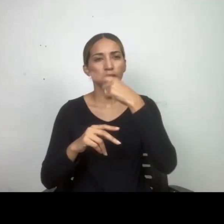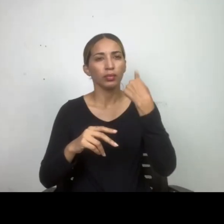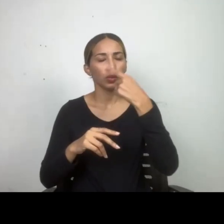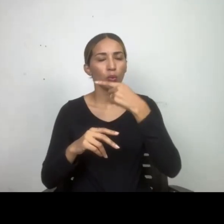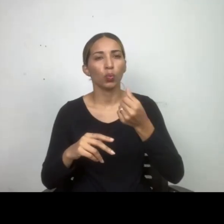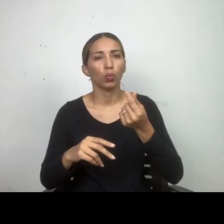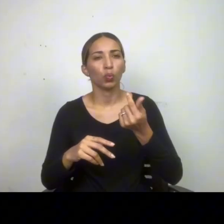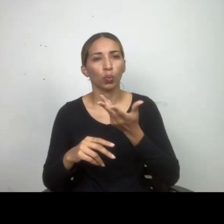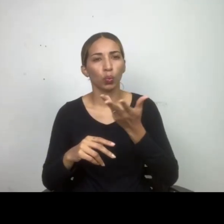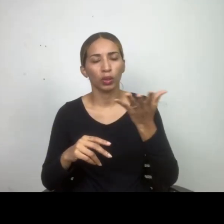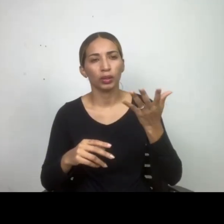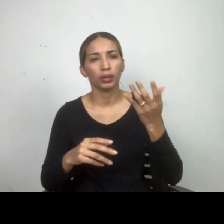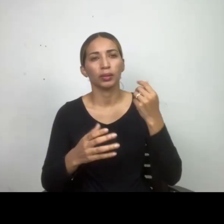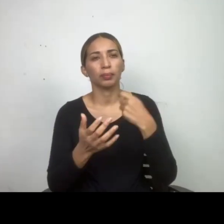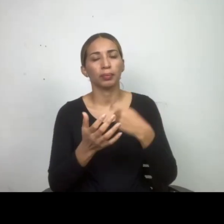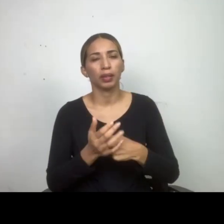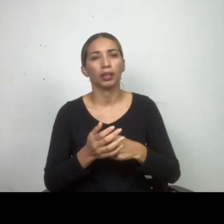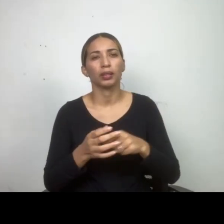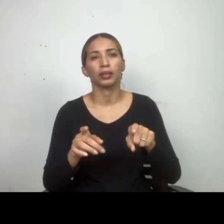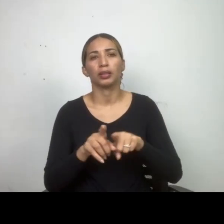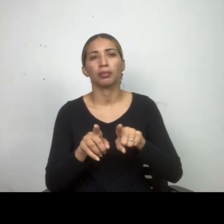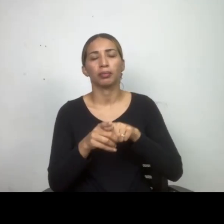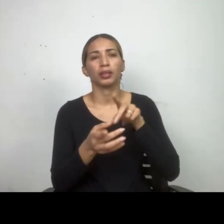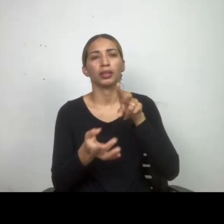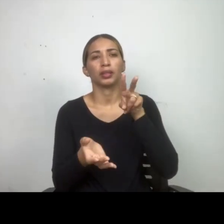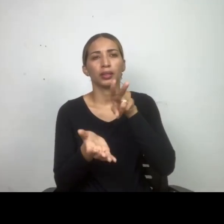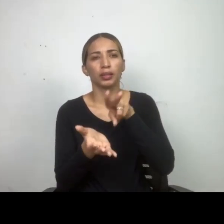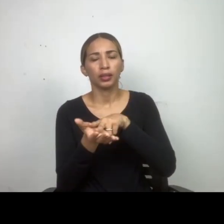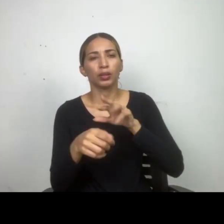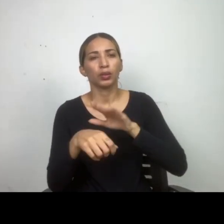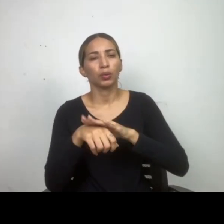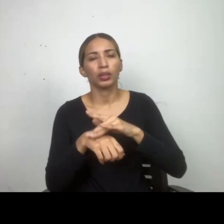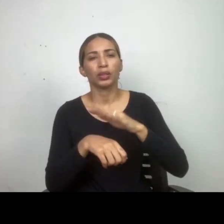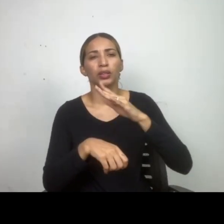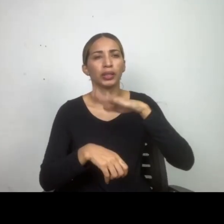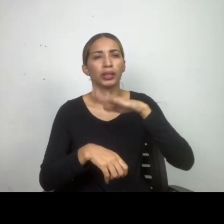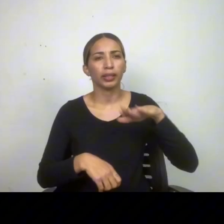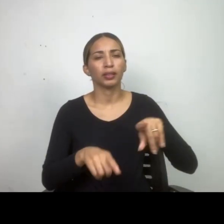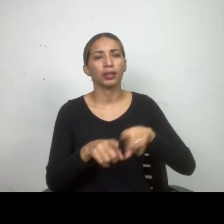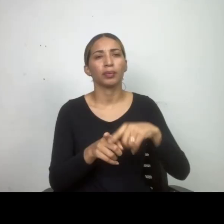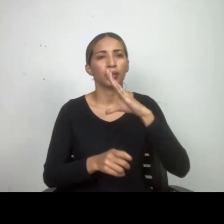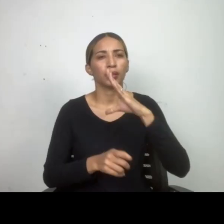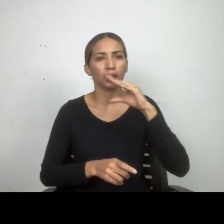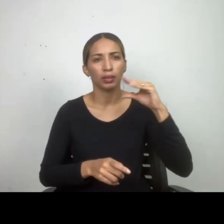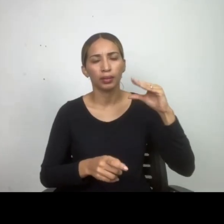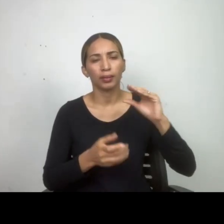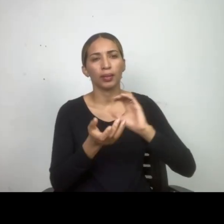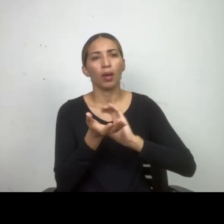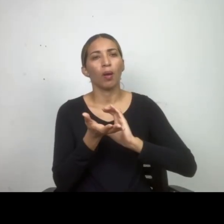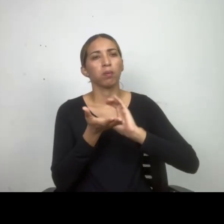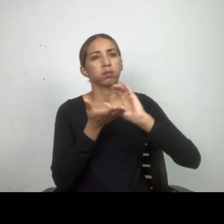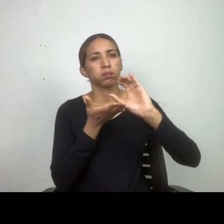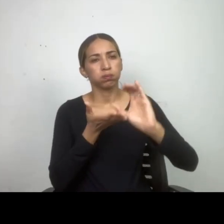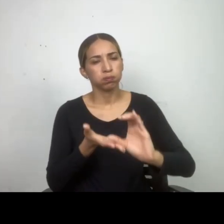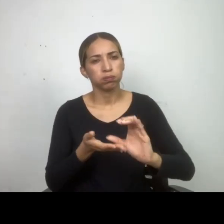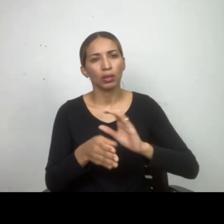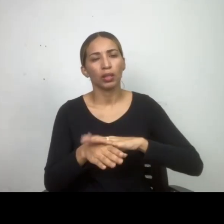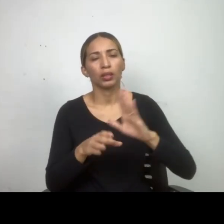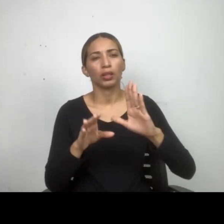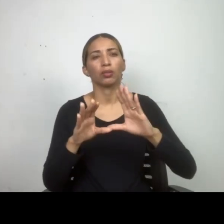restaurou com ênfase a internação de crianças e adolescentes, aumentou o financiamento destinado às comunidades terapêuticas em prol